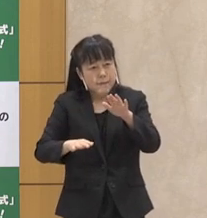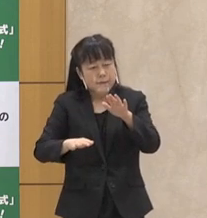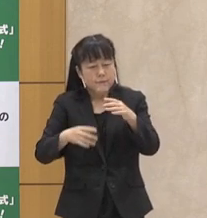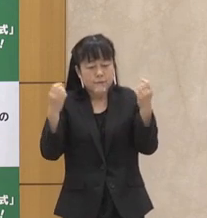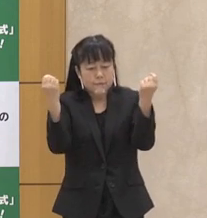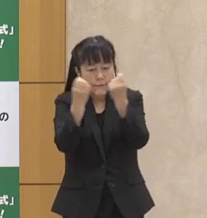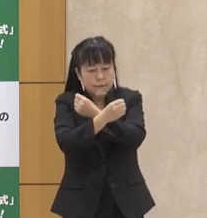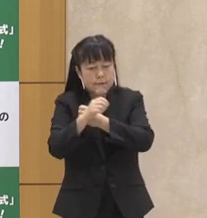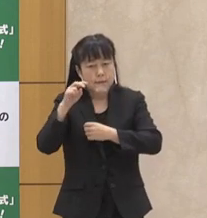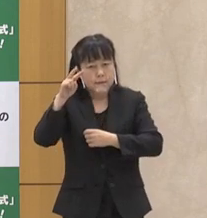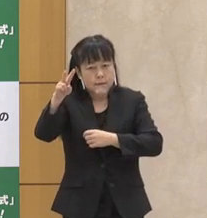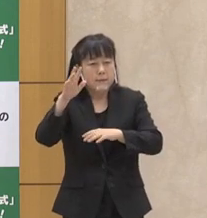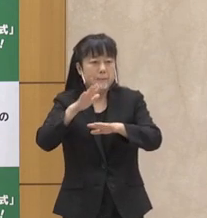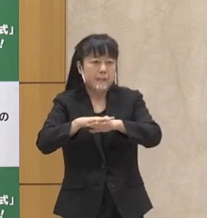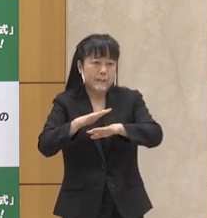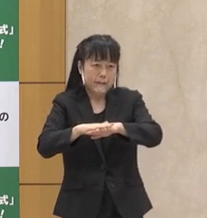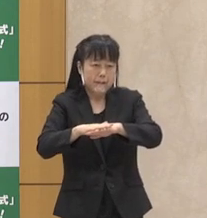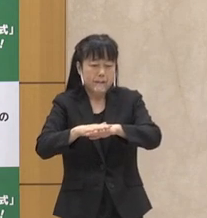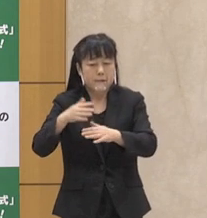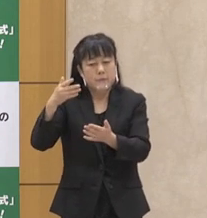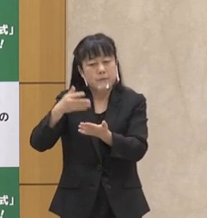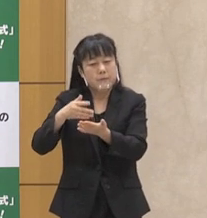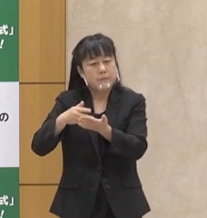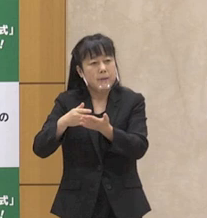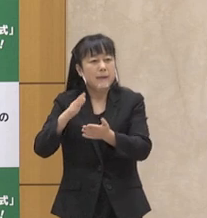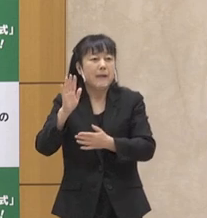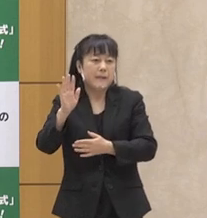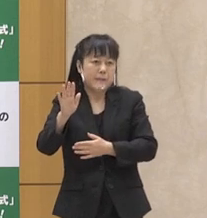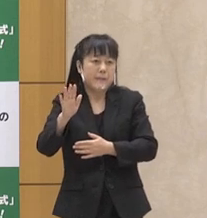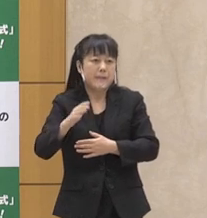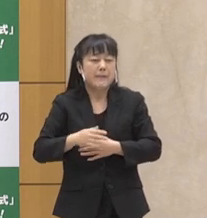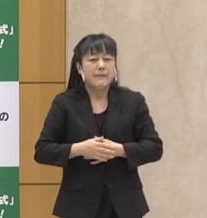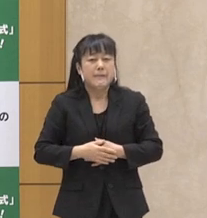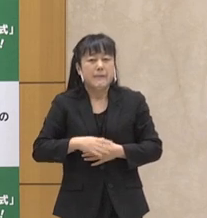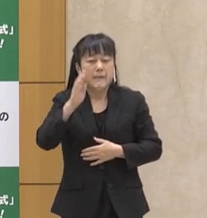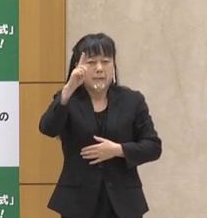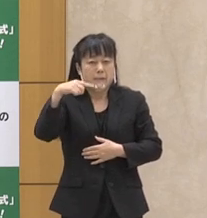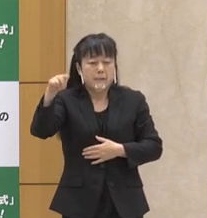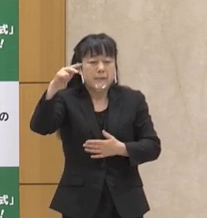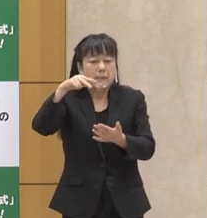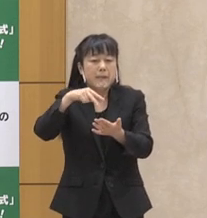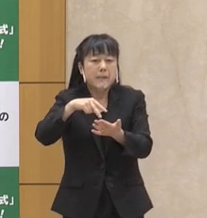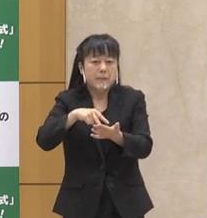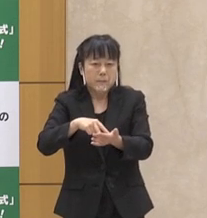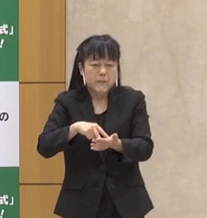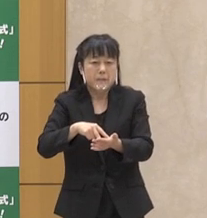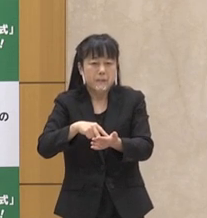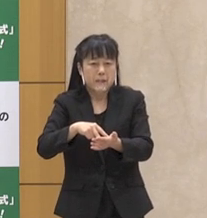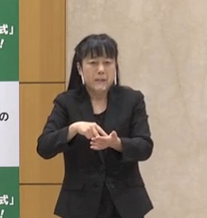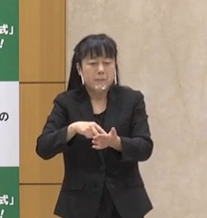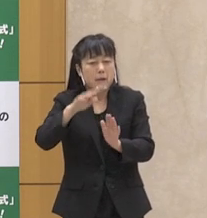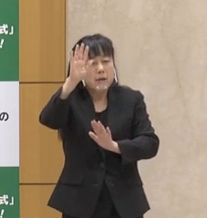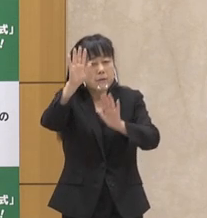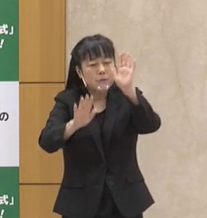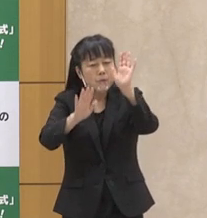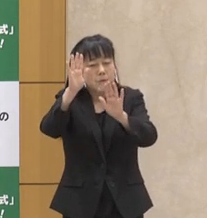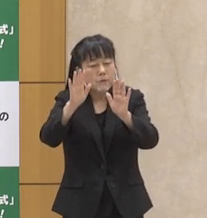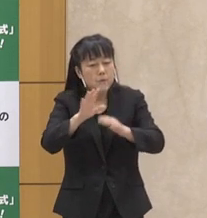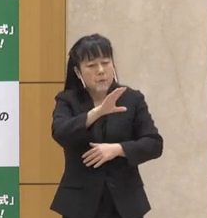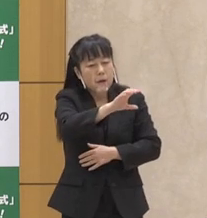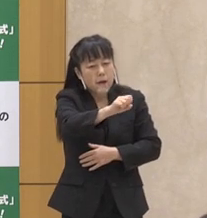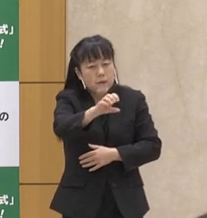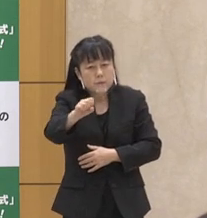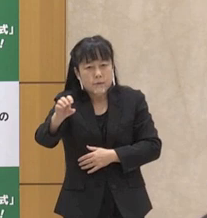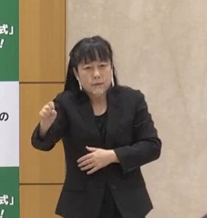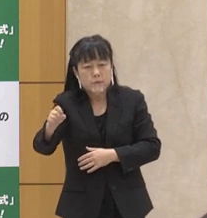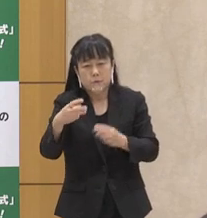ているというご説明でしたけれども、県として把握されているそういった差別偏見の件数だったり